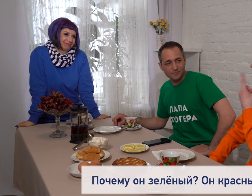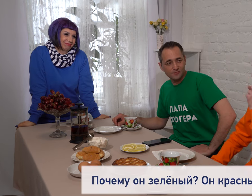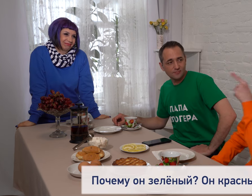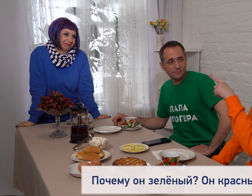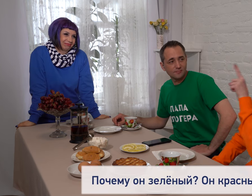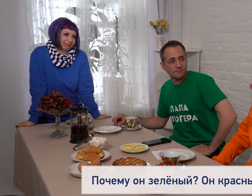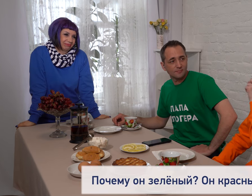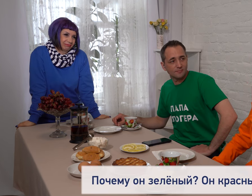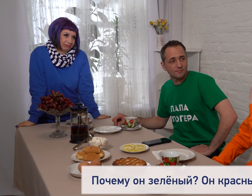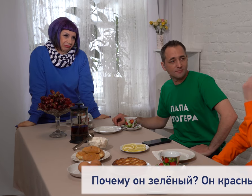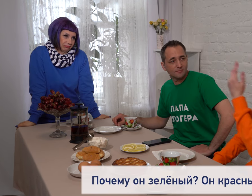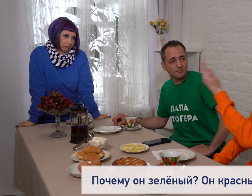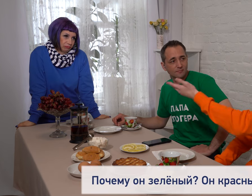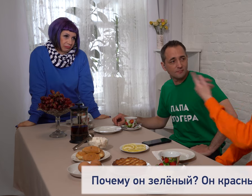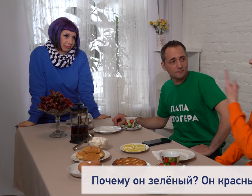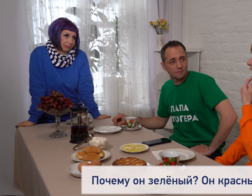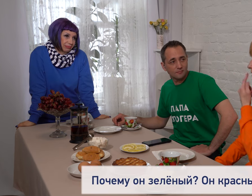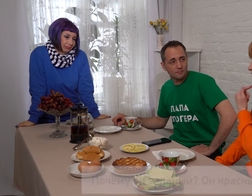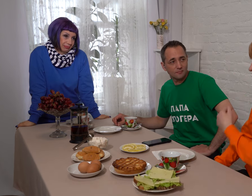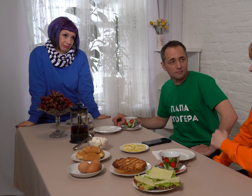Почему он зеленый? Он красный.